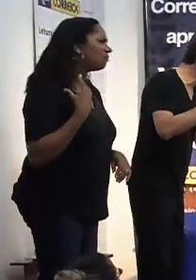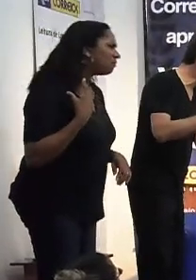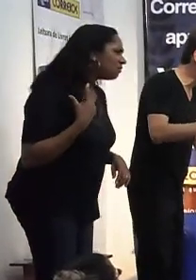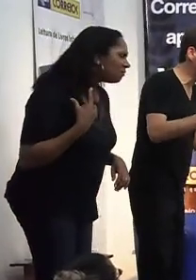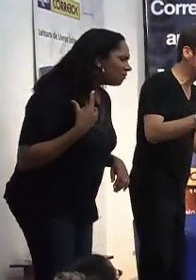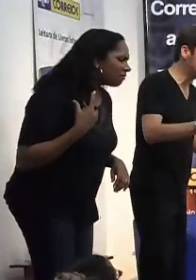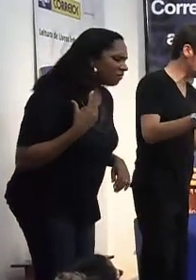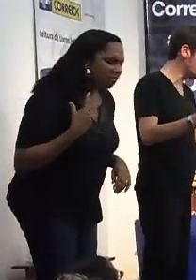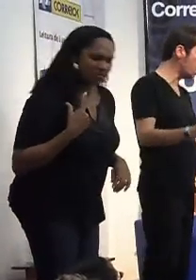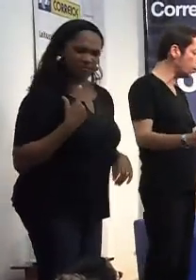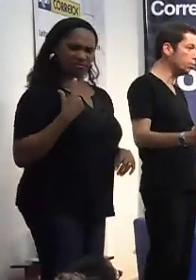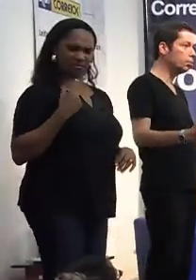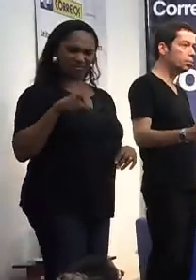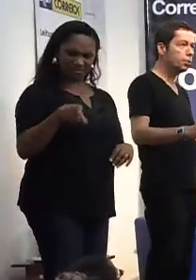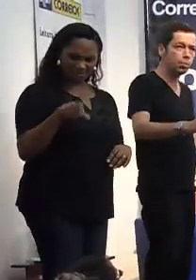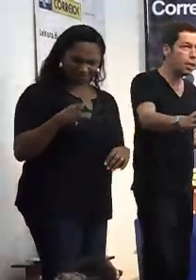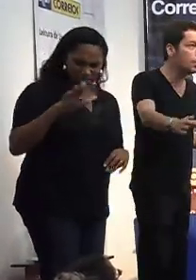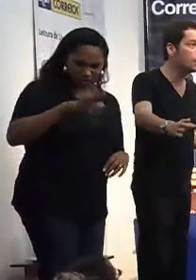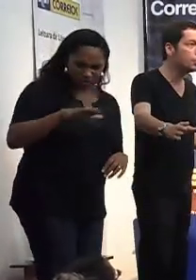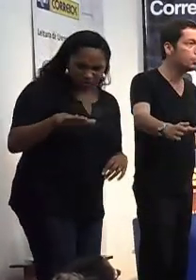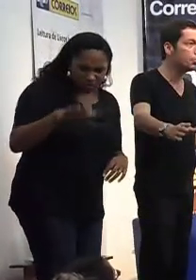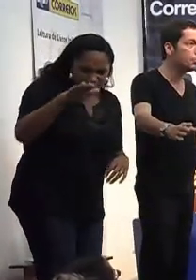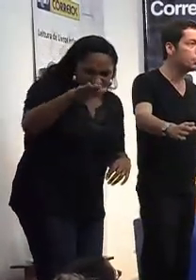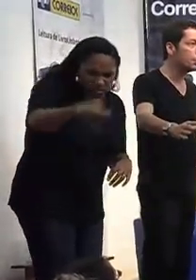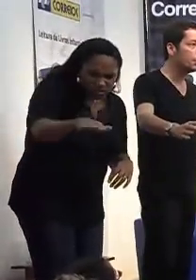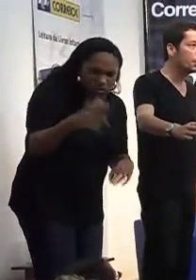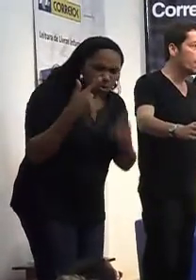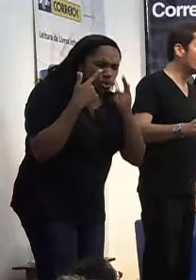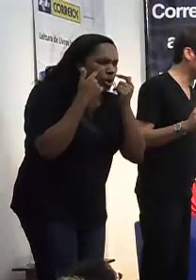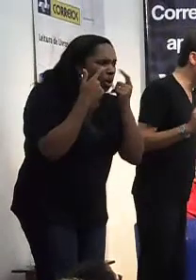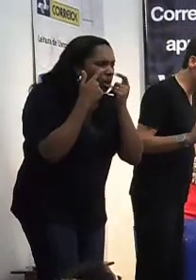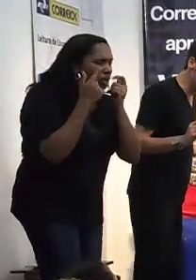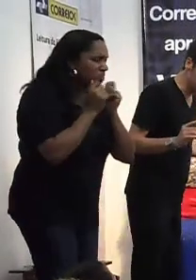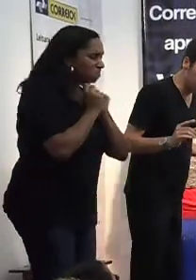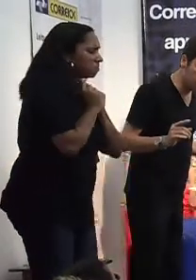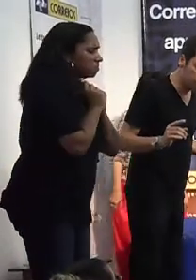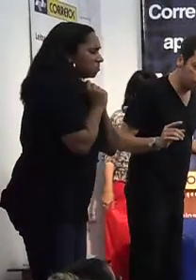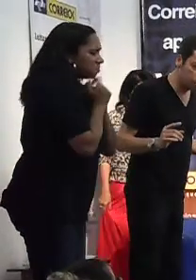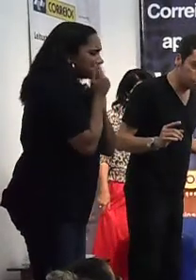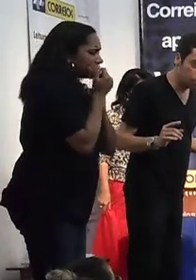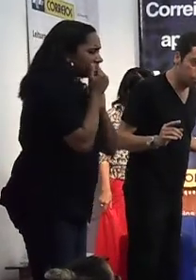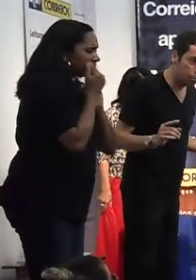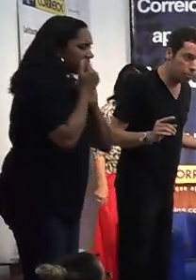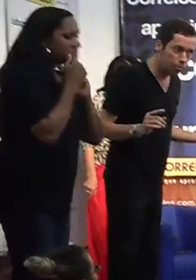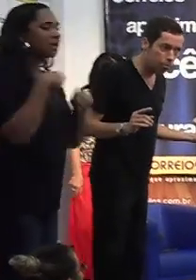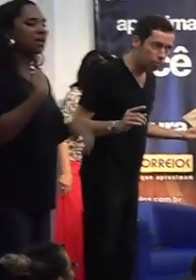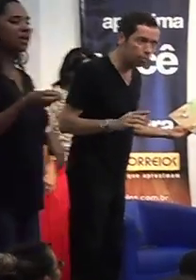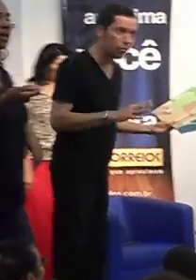Percebeu que havia um menino chorando num cantinho. Alguém quer fazer o menino chorando?